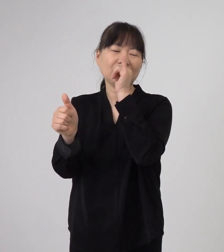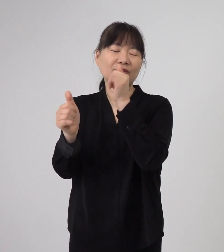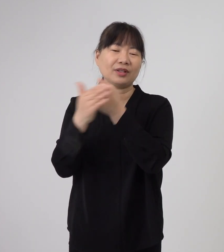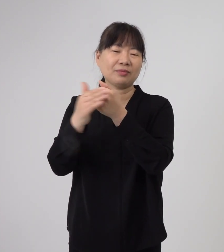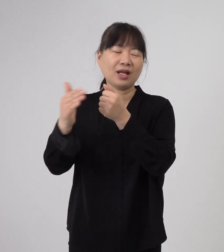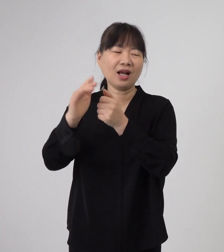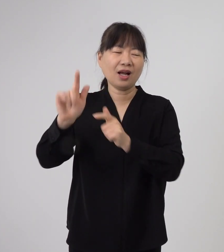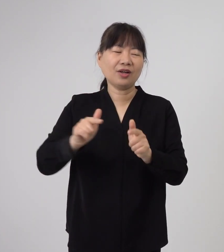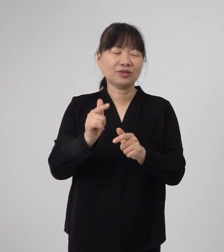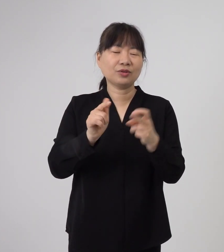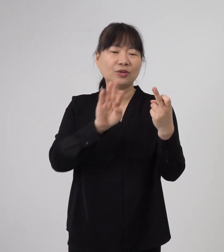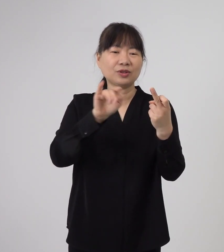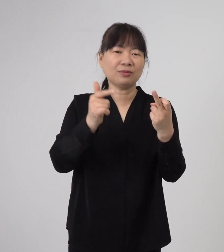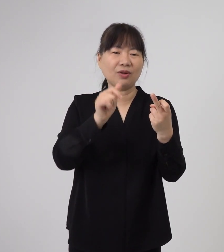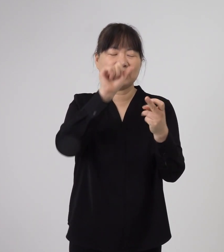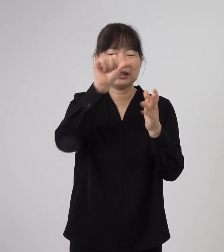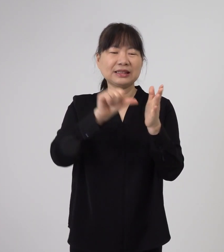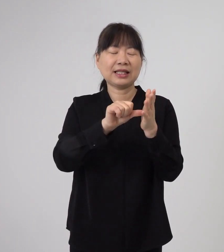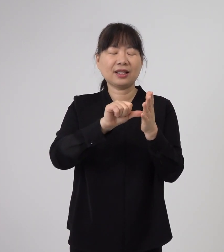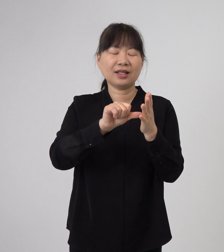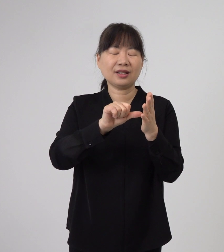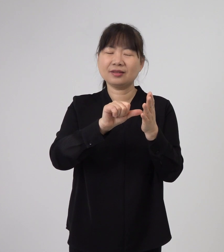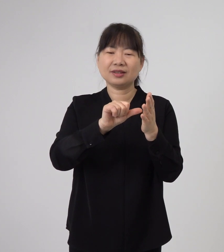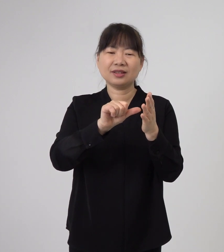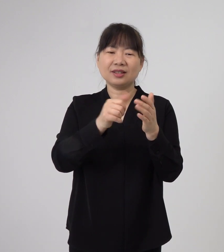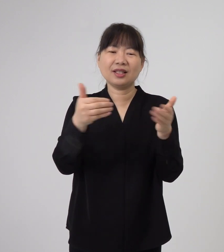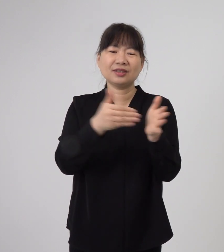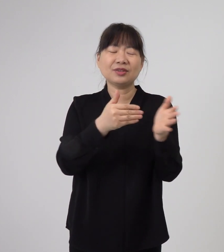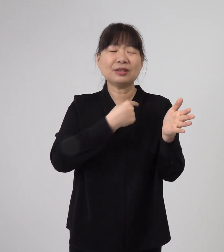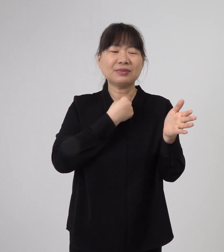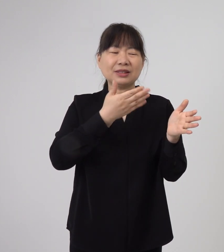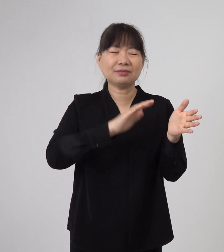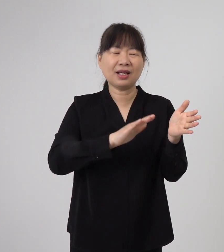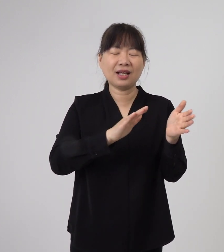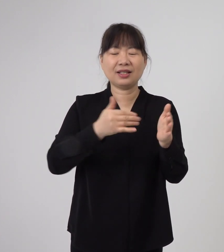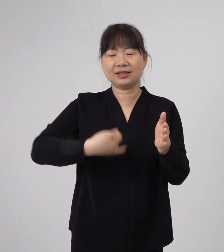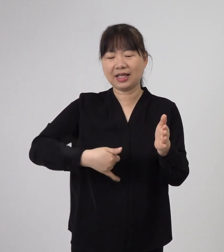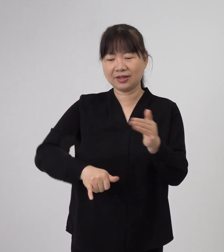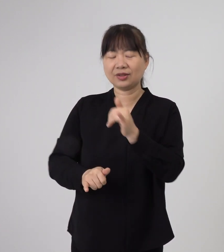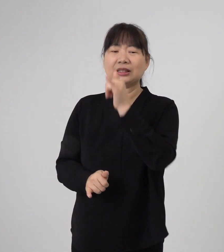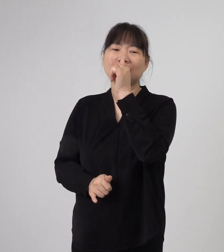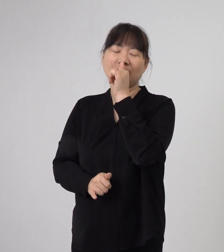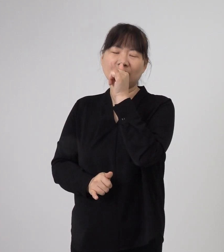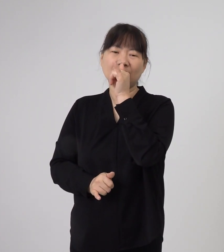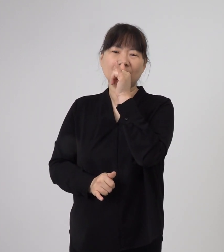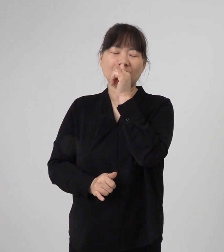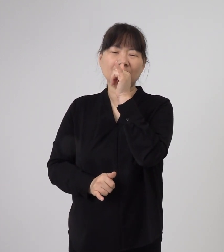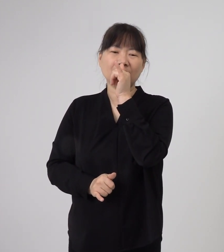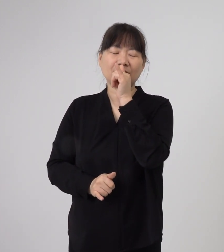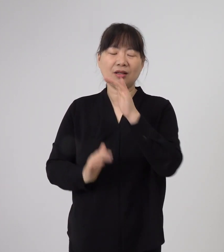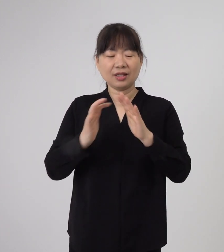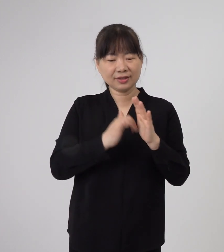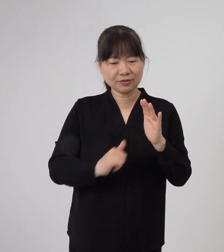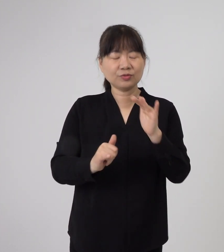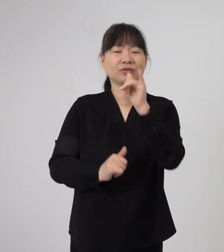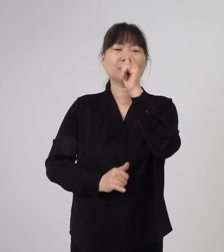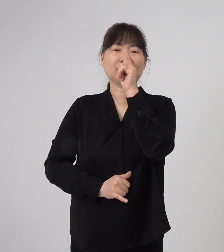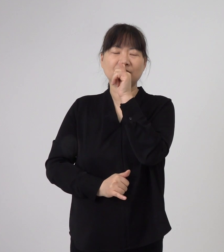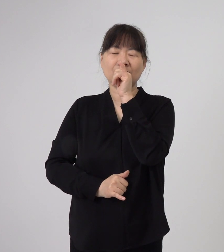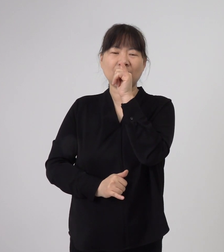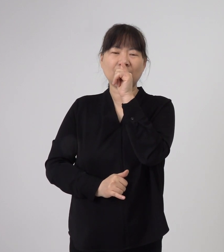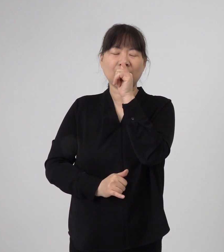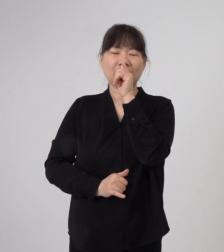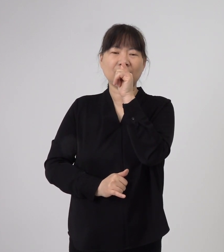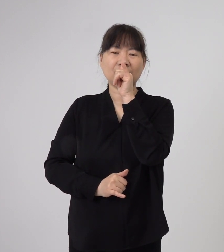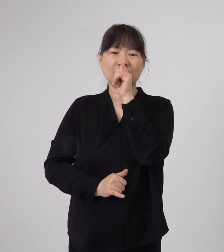사직서를 던지고 싶지만 자녀들이 딸리고 또 식구들이 있고,